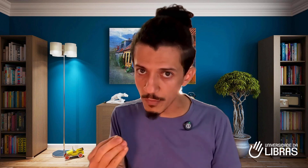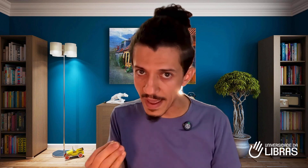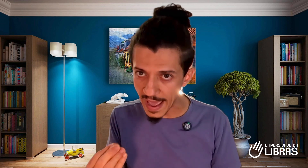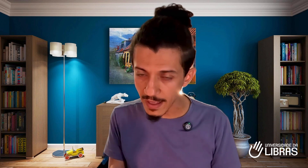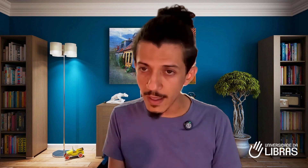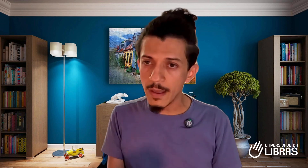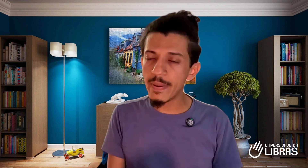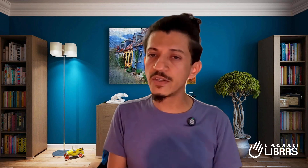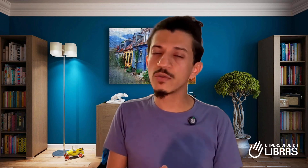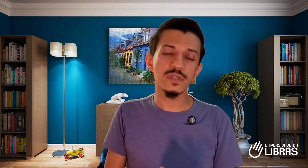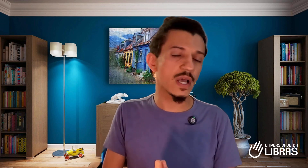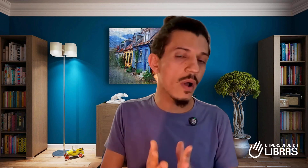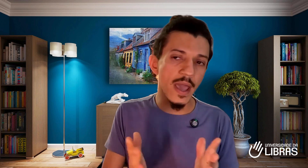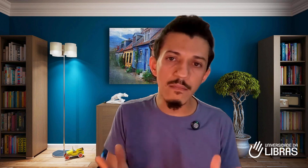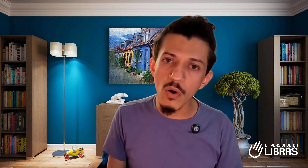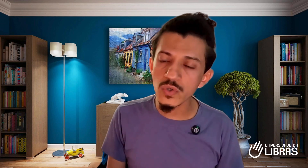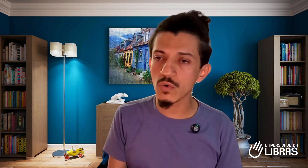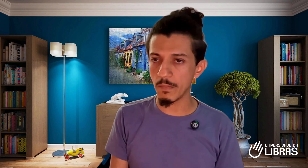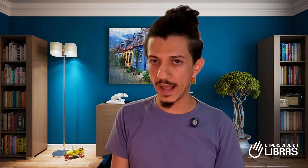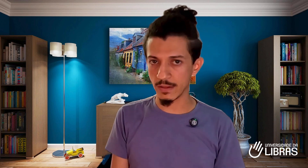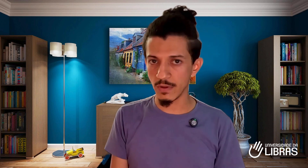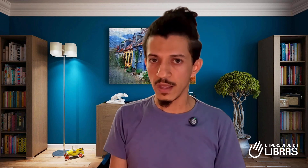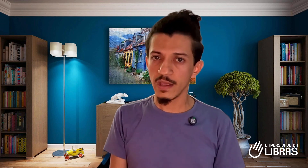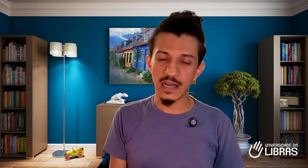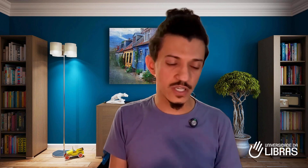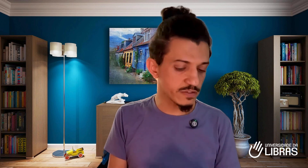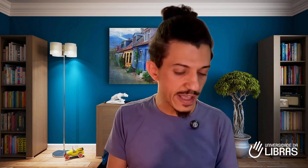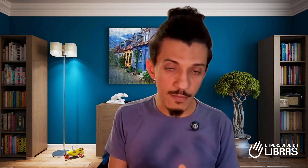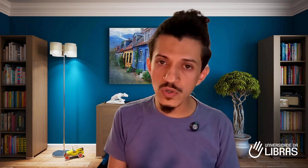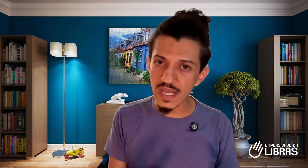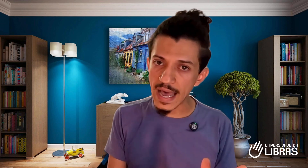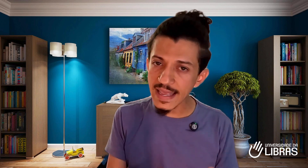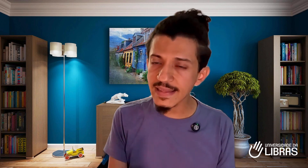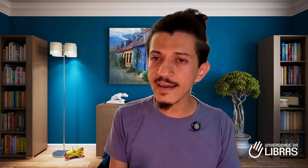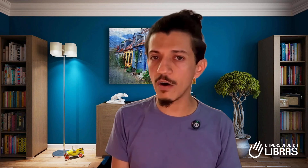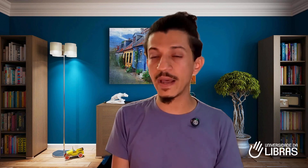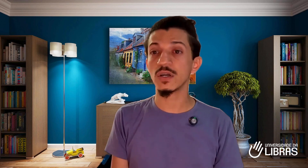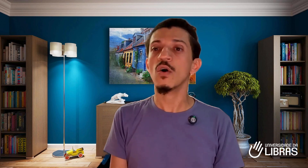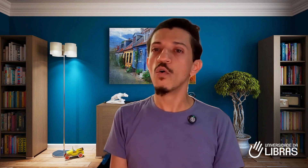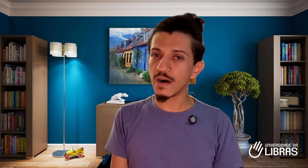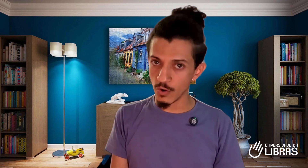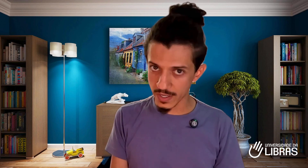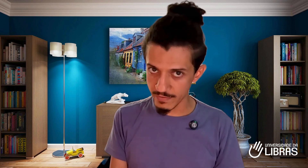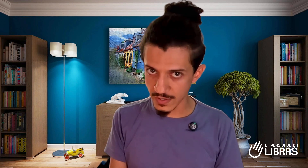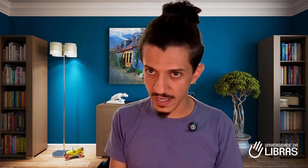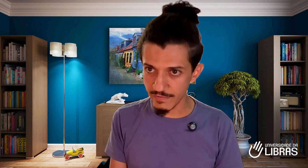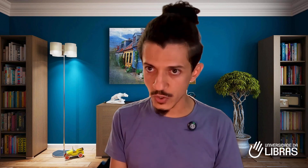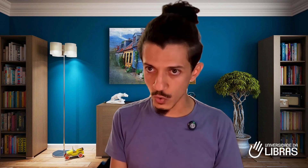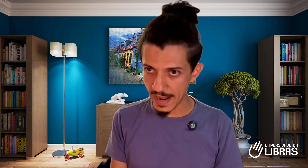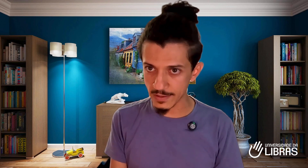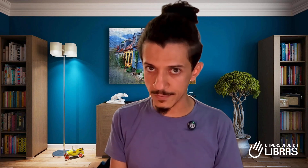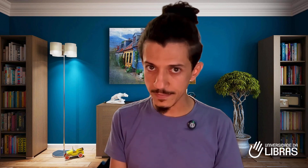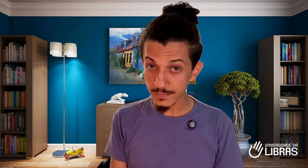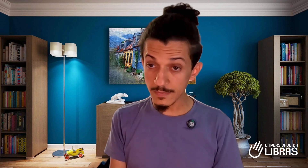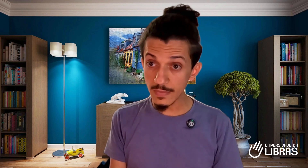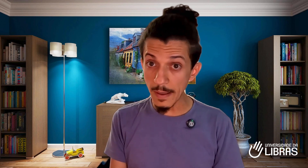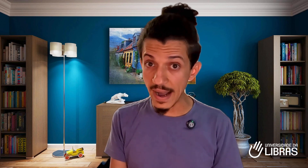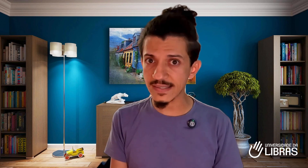contato@unidestrava.com.br pedindo o seu reembolso completo. E a gente vai reembolsar integralmente o valor que você investiu no método. Mas, se